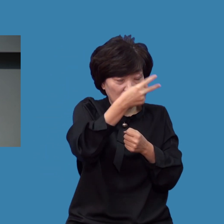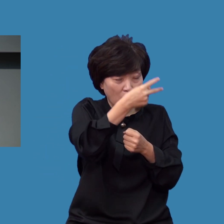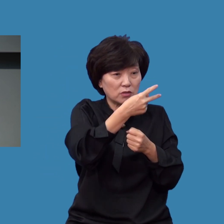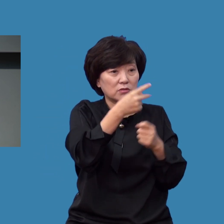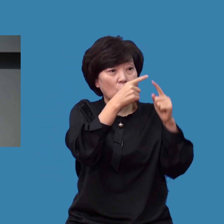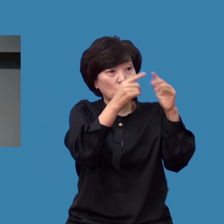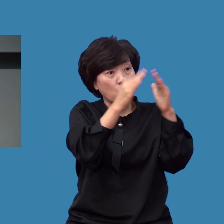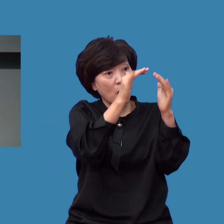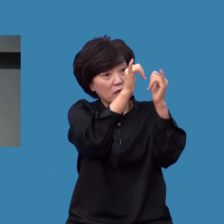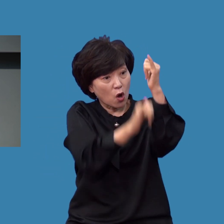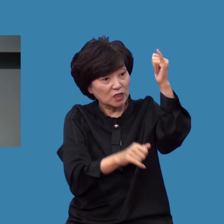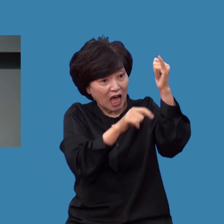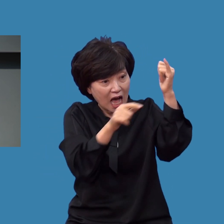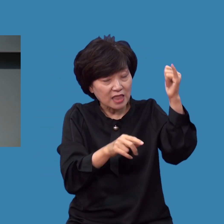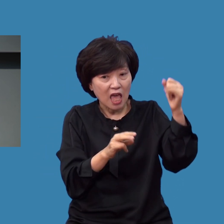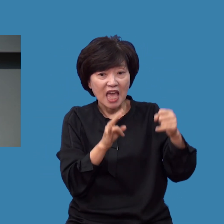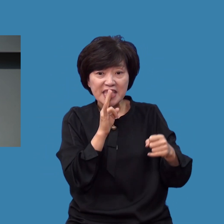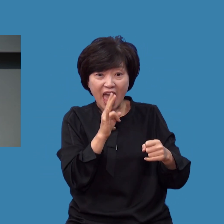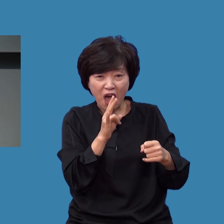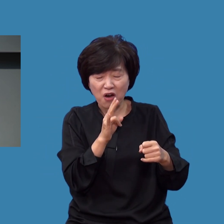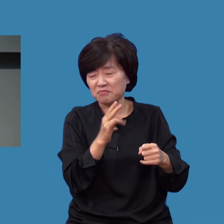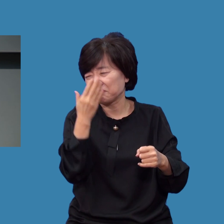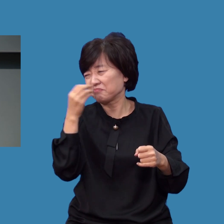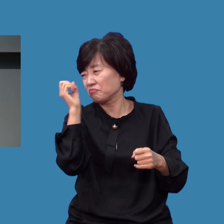있었어요. 정말 치열한 싸움이 있었어요.